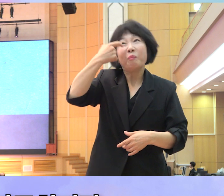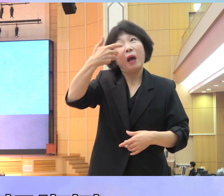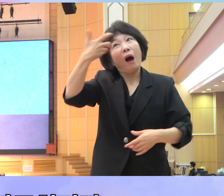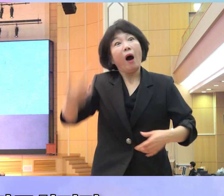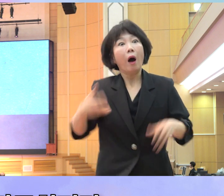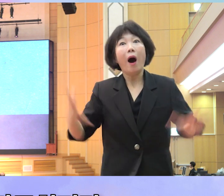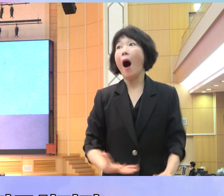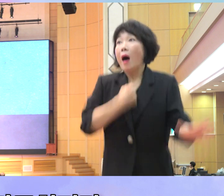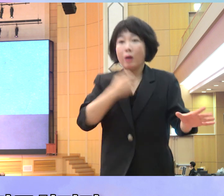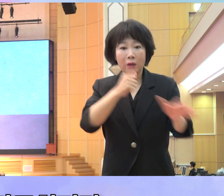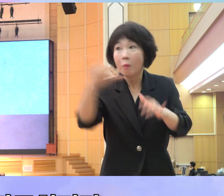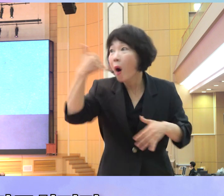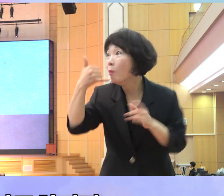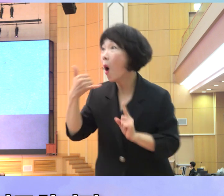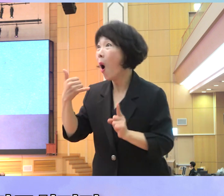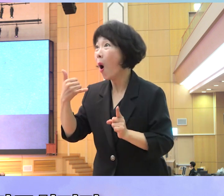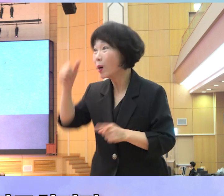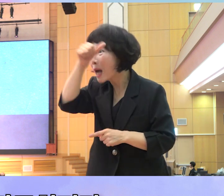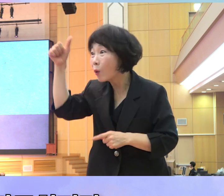깜짝 놀랐어요, 저도.